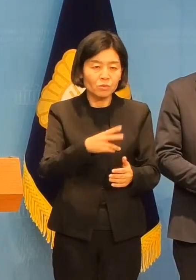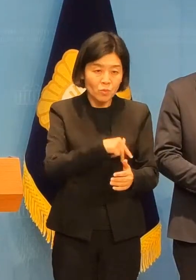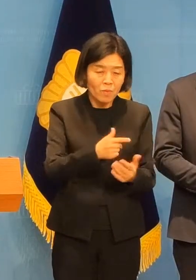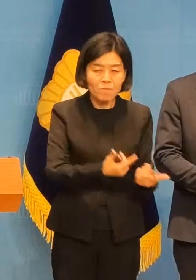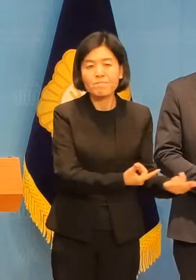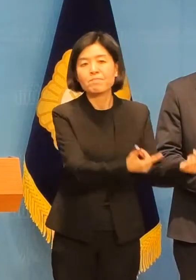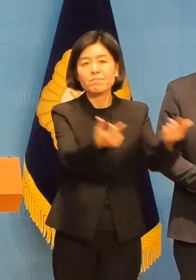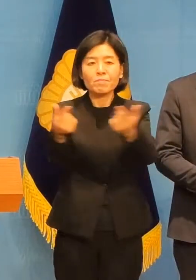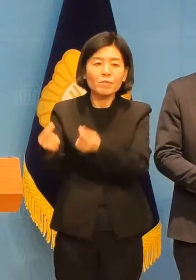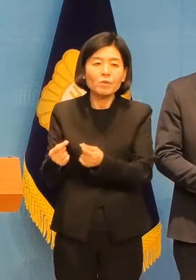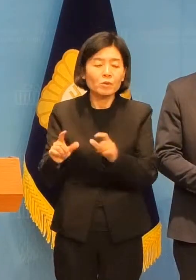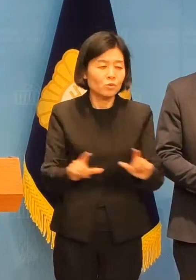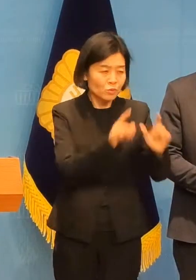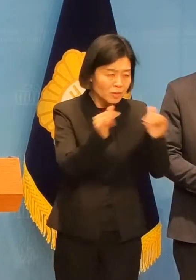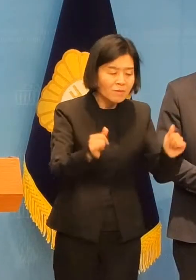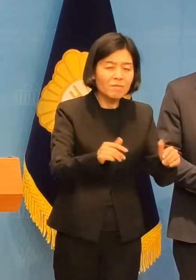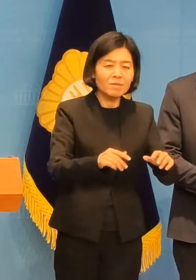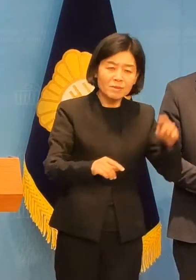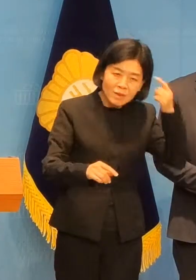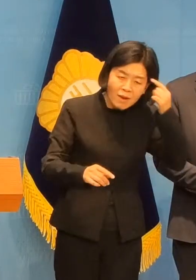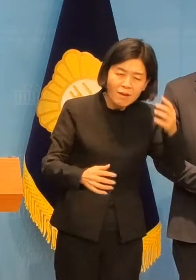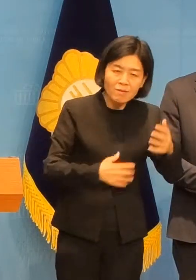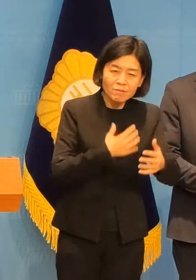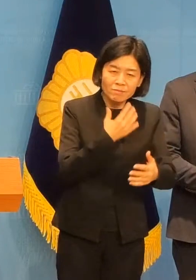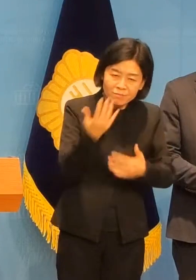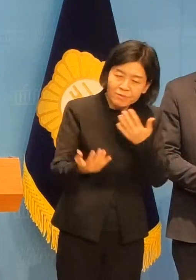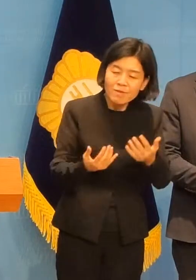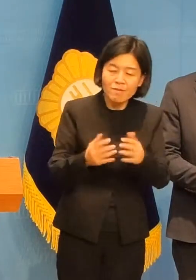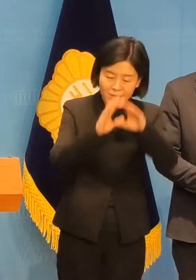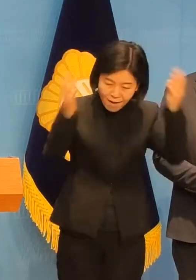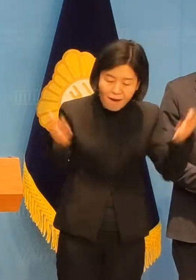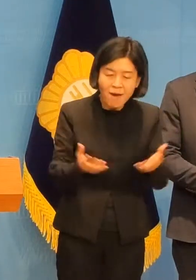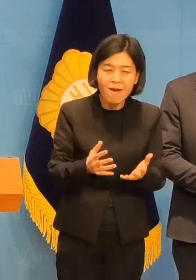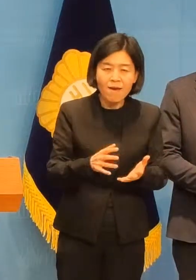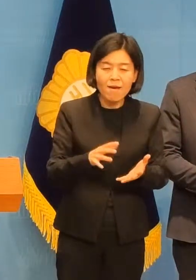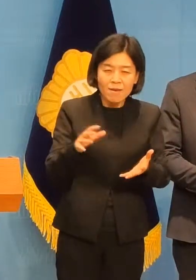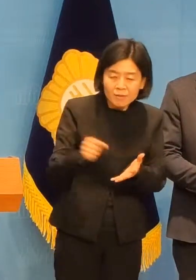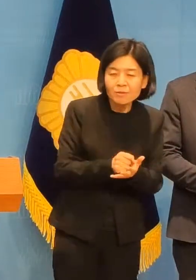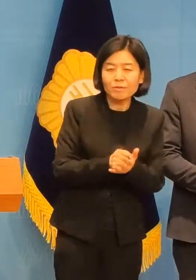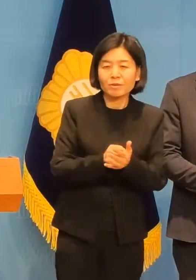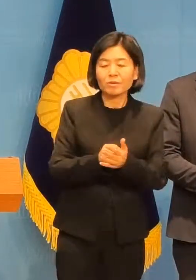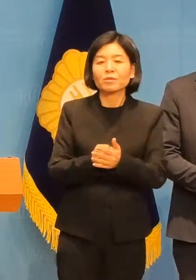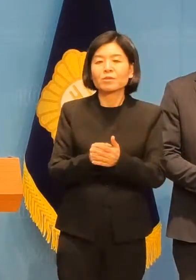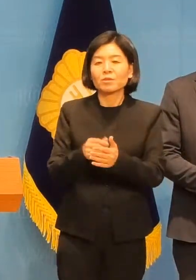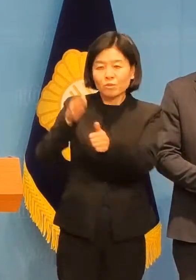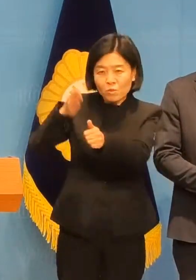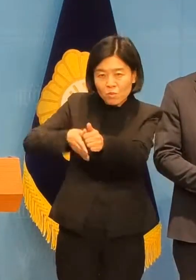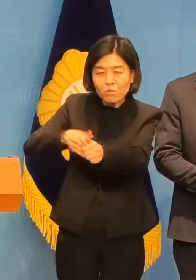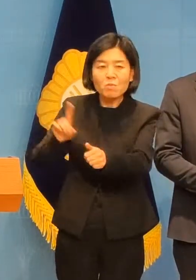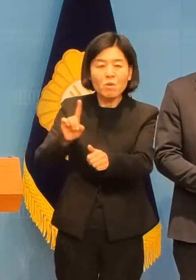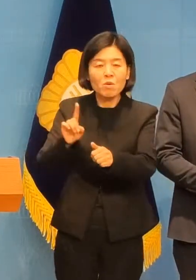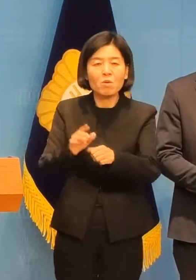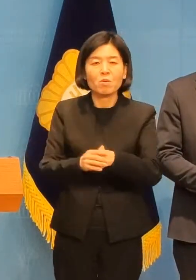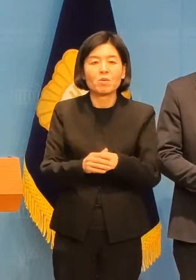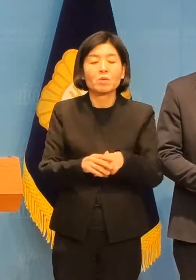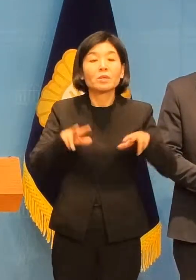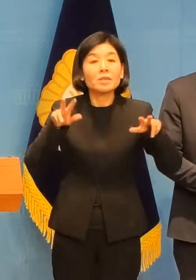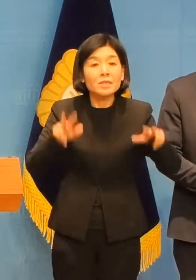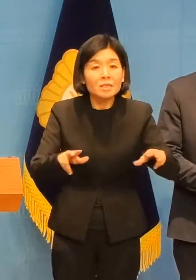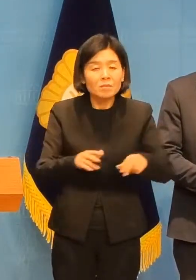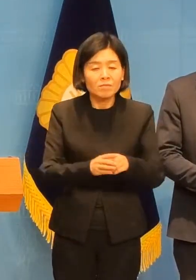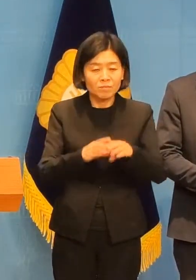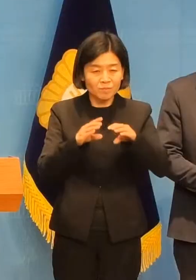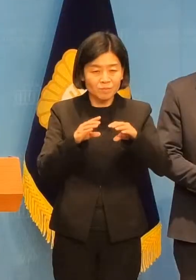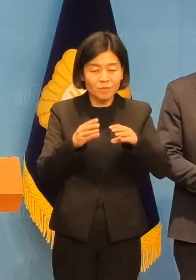담아서 인천시와 서구에 다음과 같이 강력히 촉구합니다. 첫째, 졸속으로 추진되는 입지